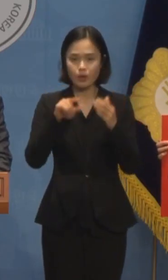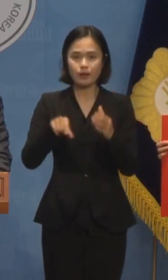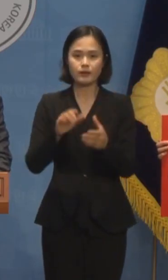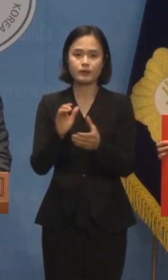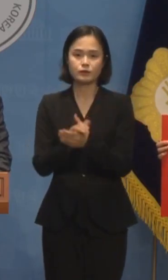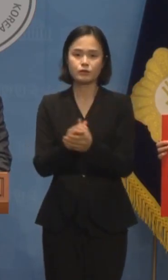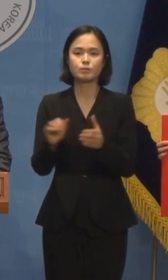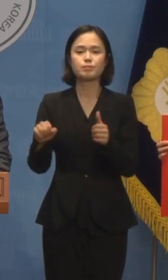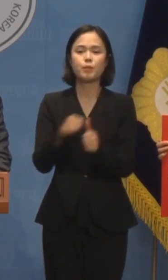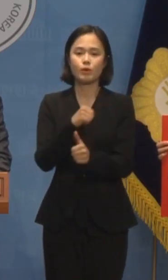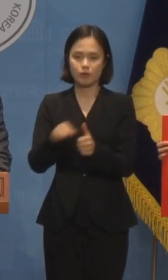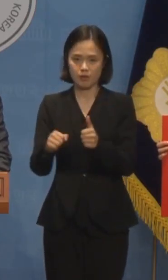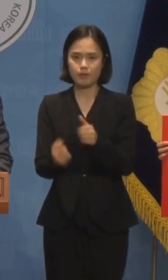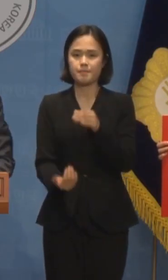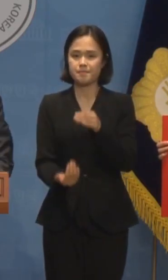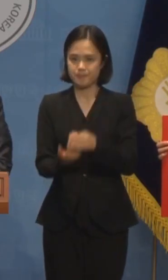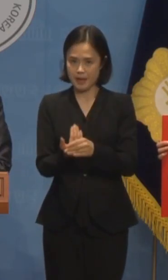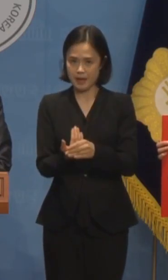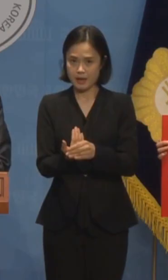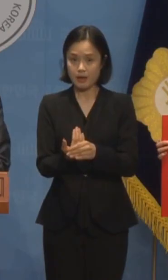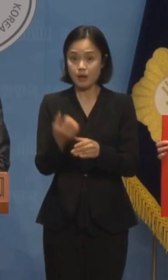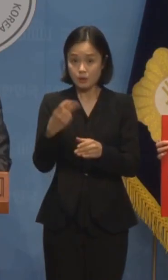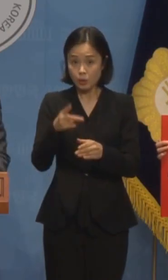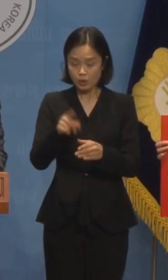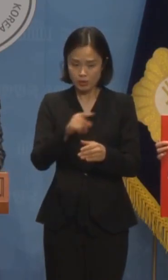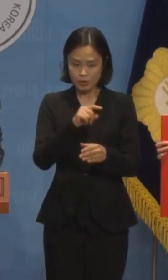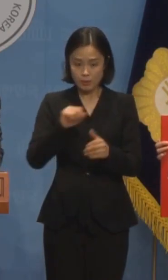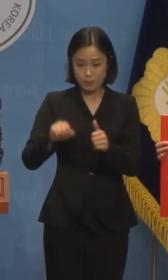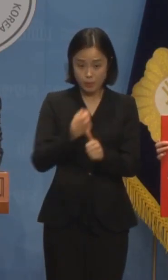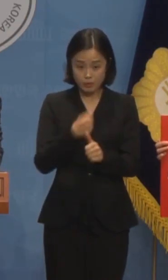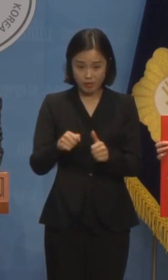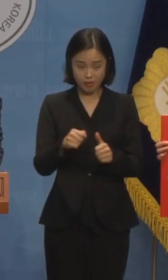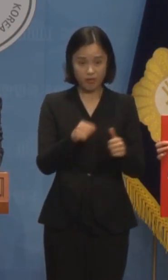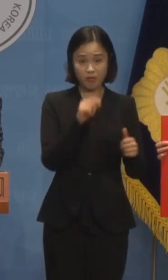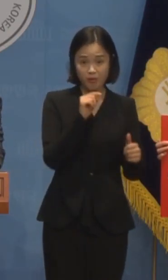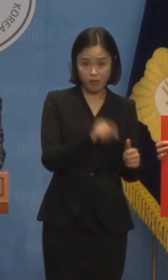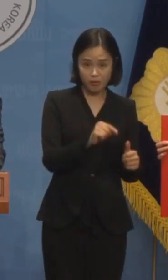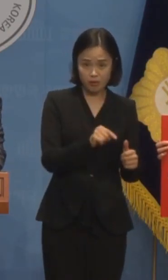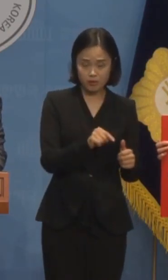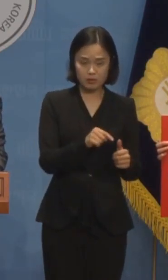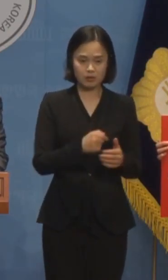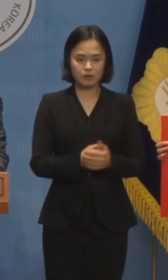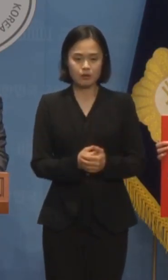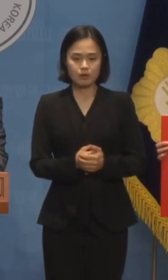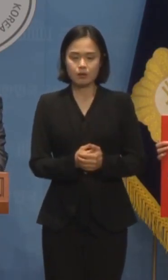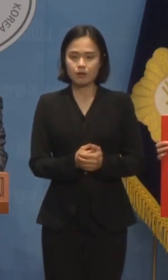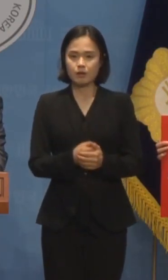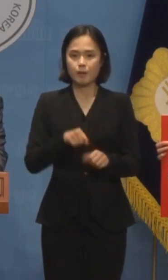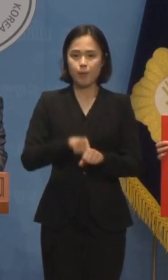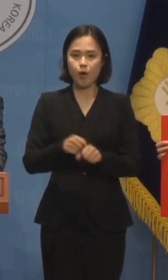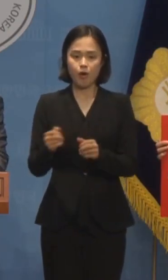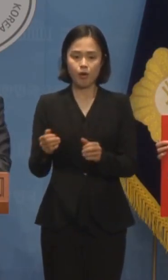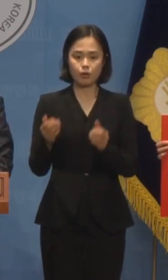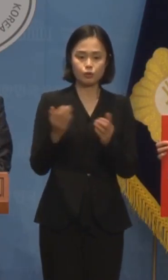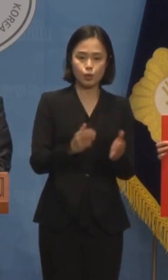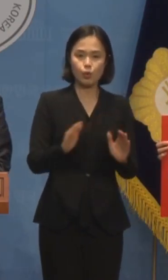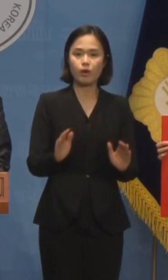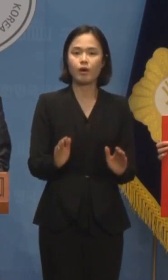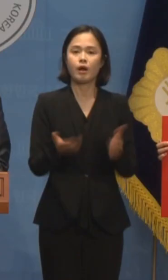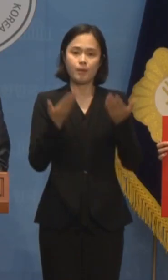과정이 불합리하다는 지적이 나오고 있습니다. 그래서 국민의힘은 해당